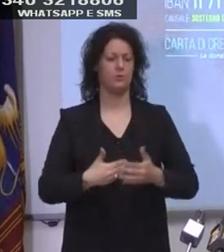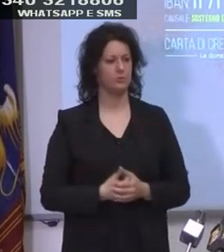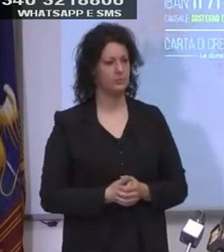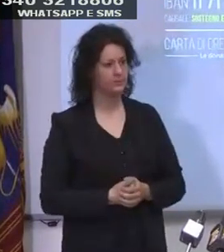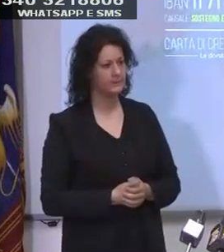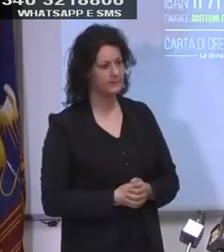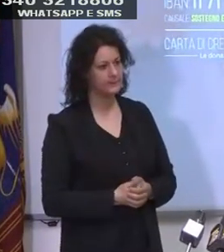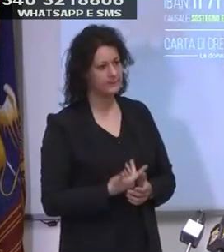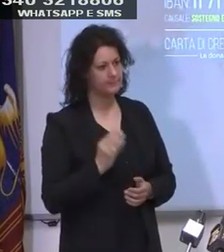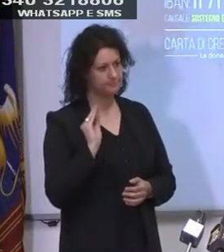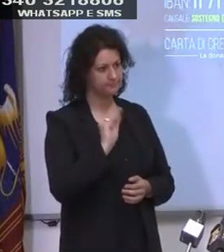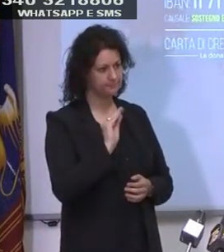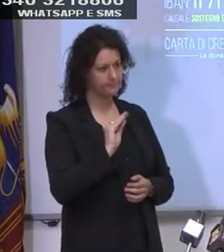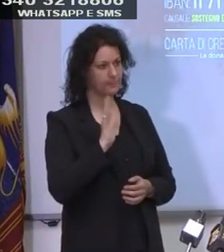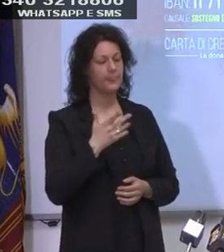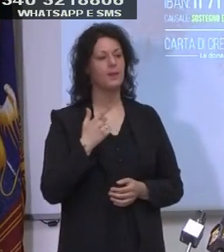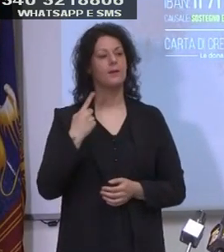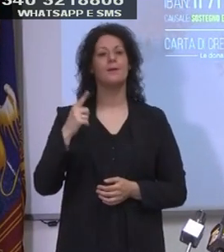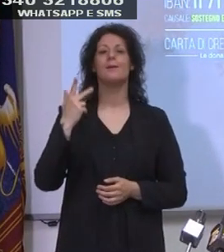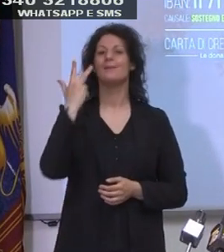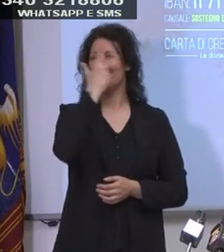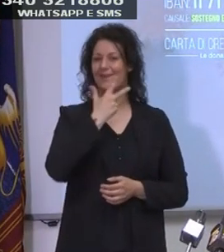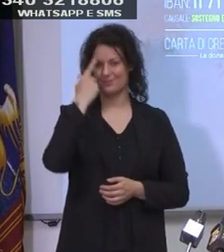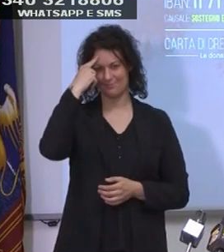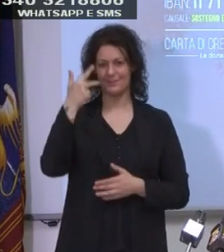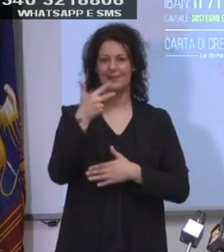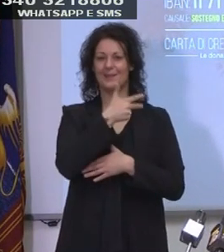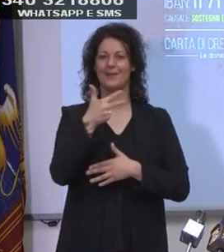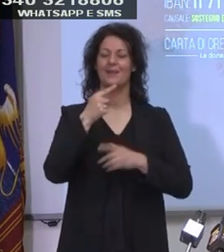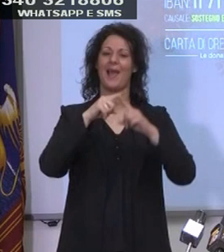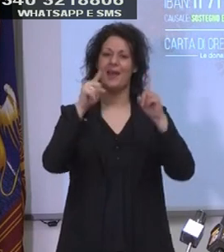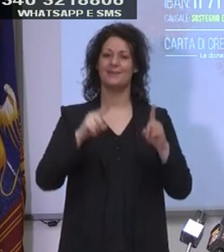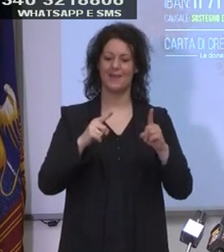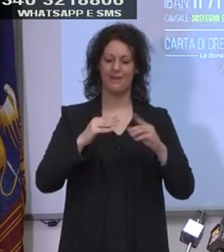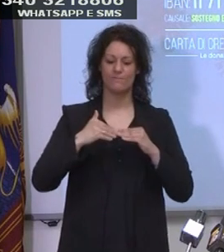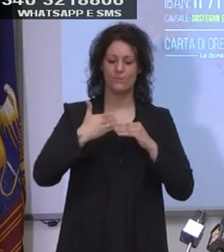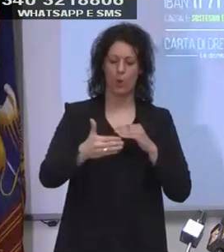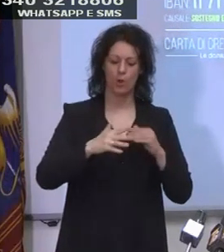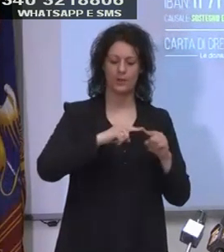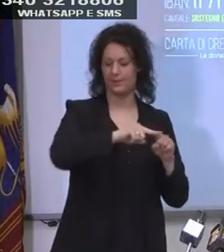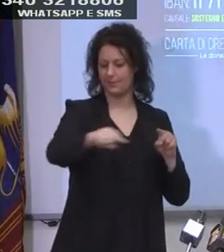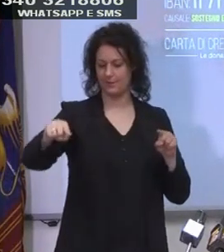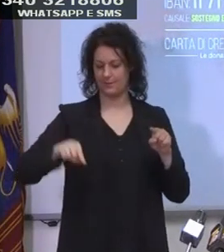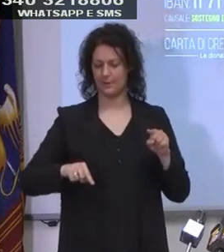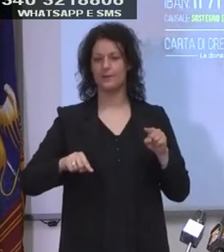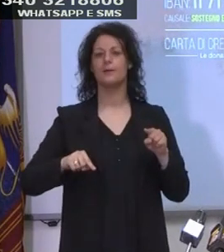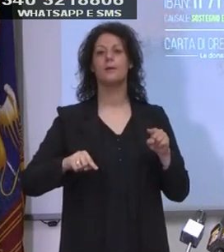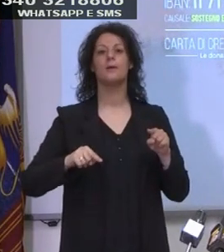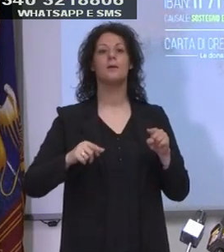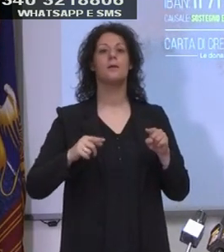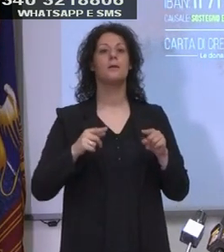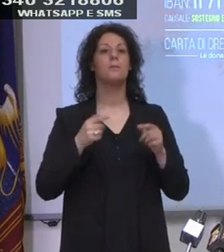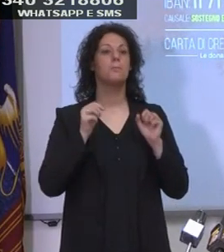di Treviso per cui l'ampliamento dei plateatici ai pubblici esercizi è possibile con una semplice mail, lei la consiglierebbe a tutti i